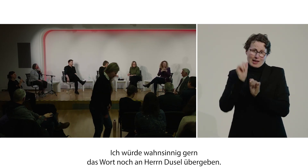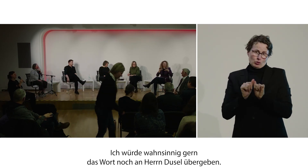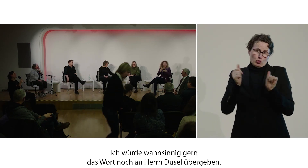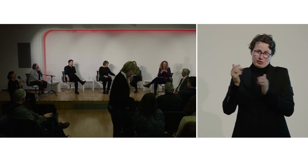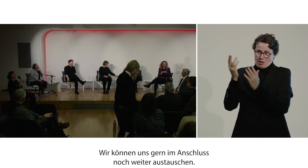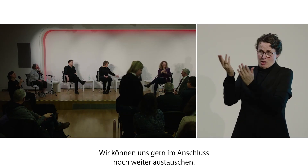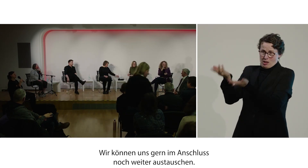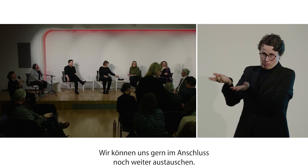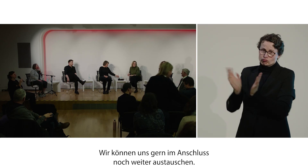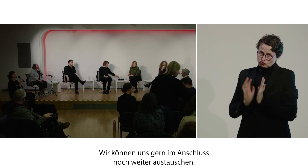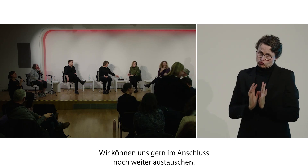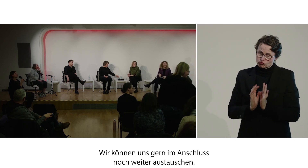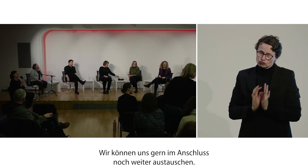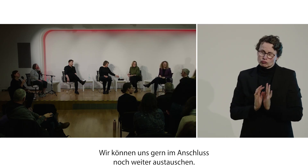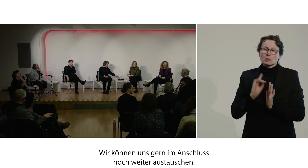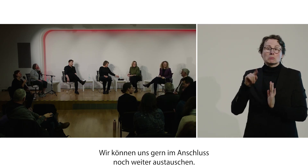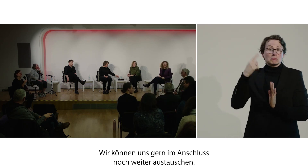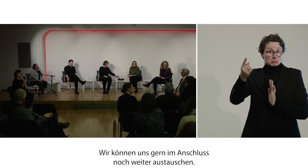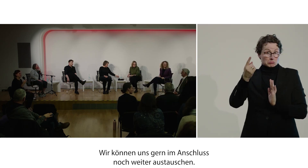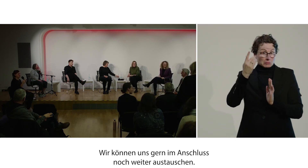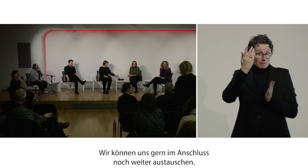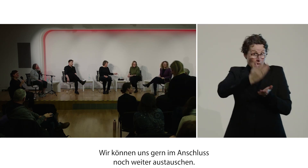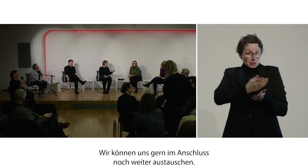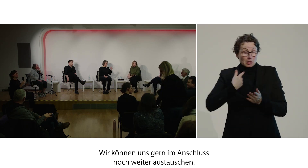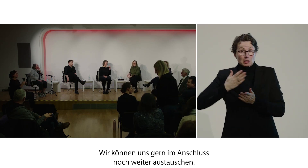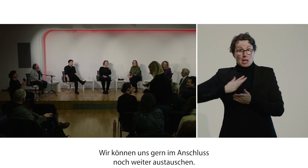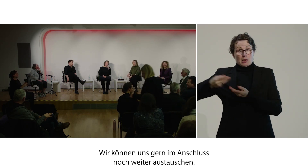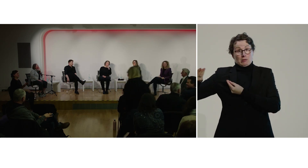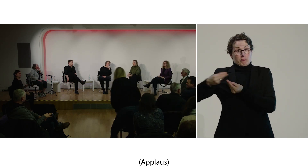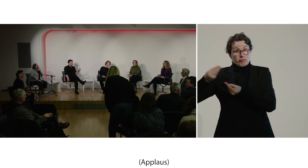übergeben. Genau, wir können uns gerne im Anschluss noch weiter austauschen.